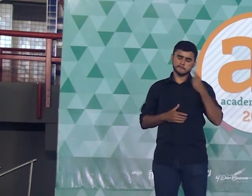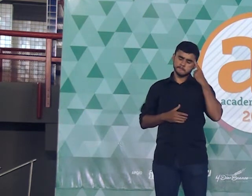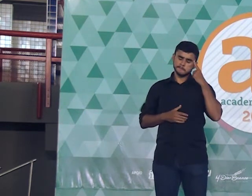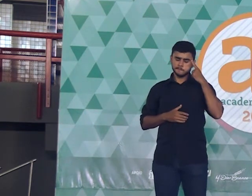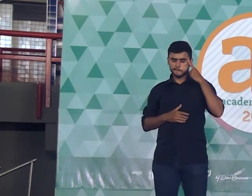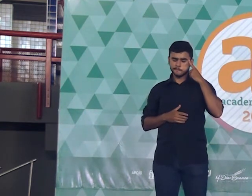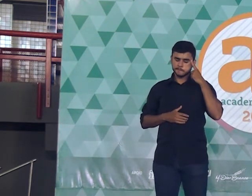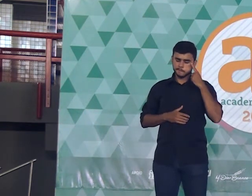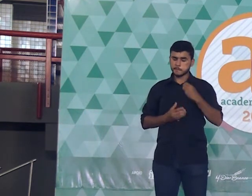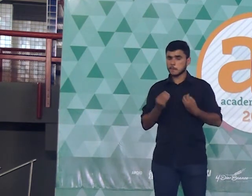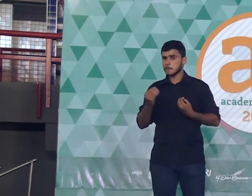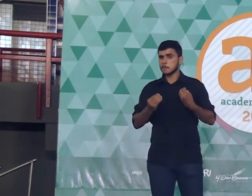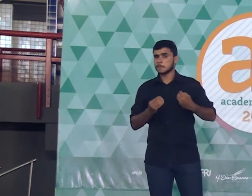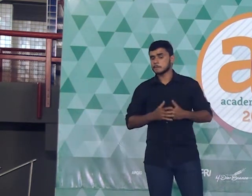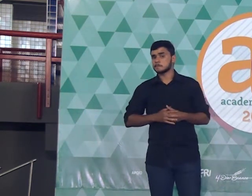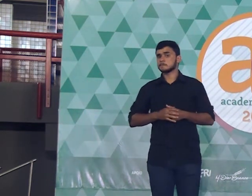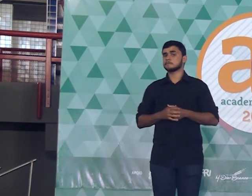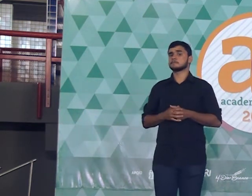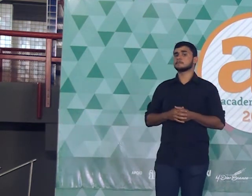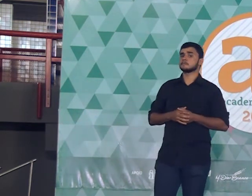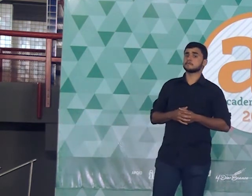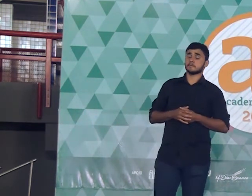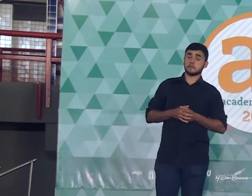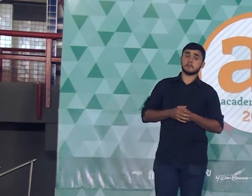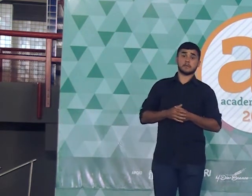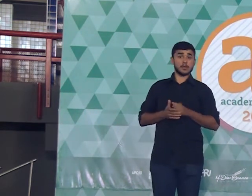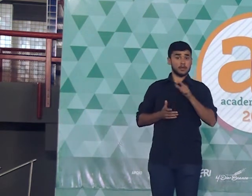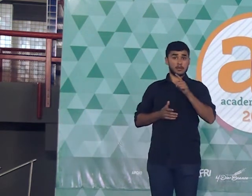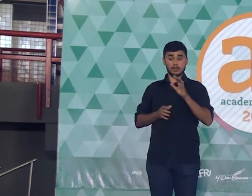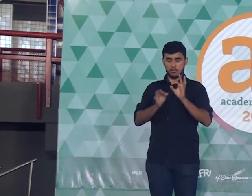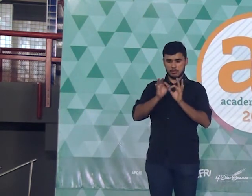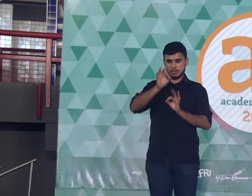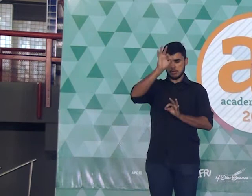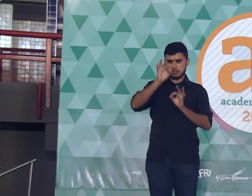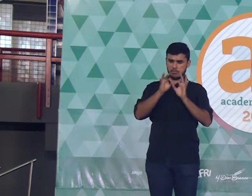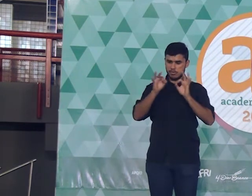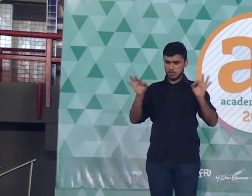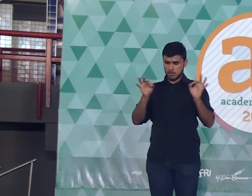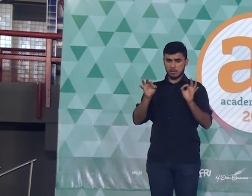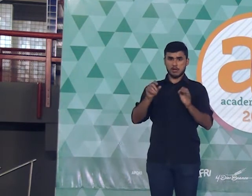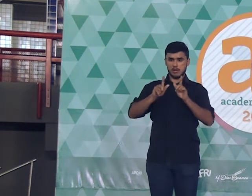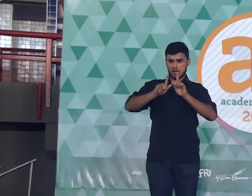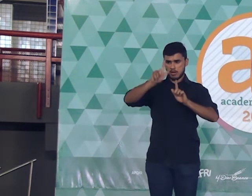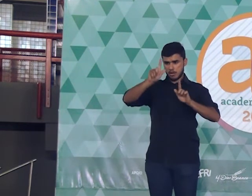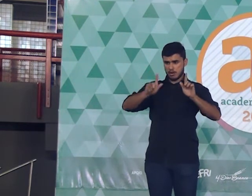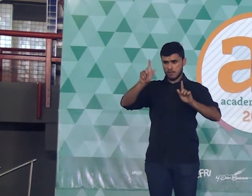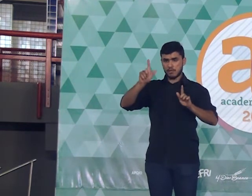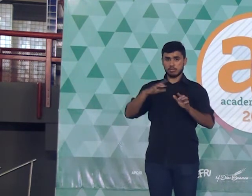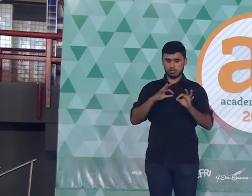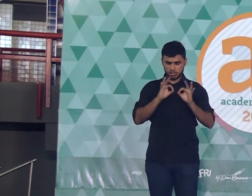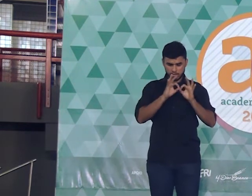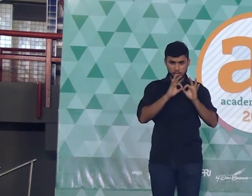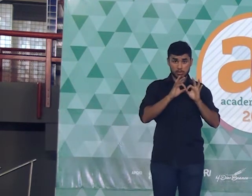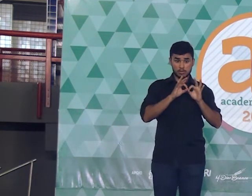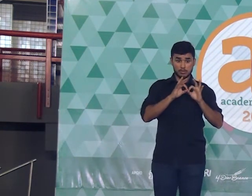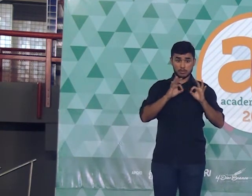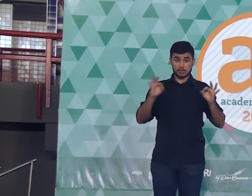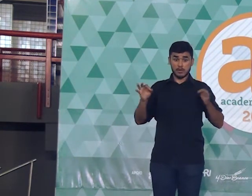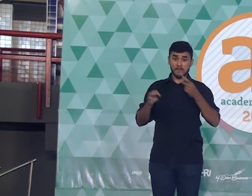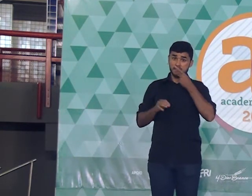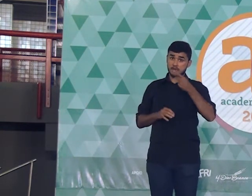agora um pouquinho. Ele está me dizendo que esse gráfico relaciona a distância percorrida por uma